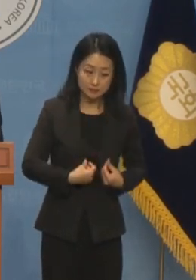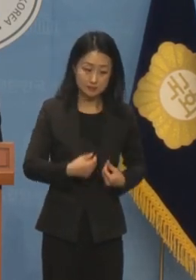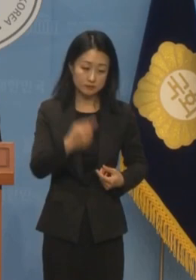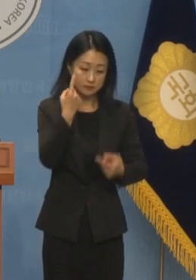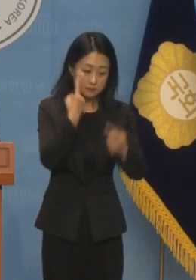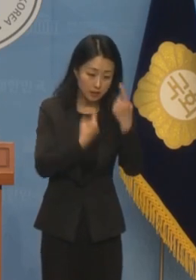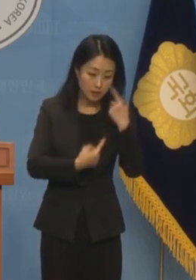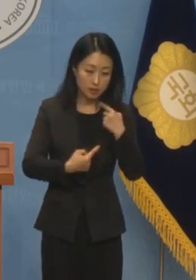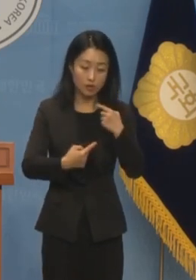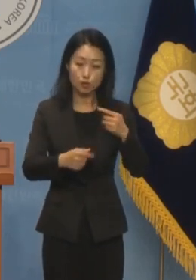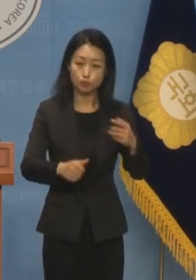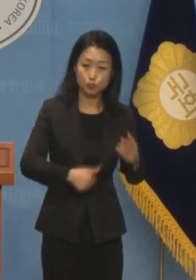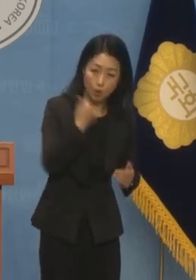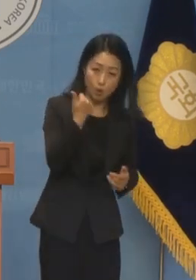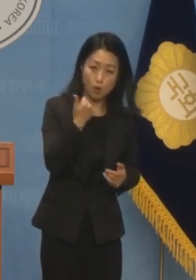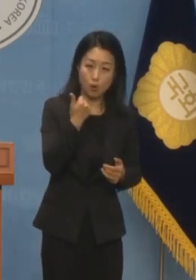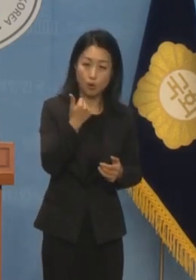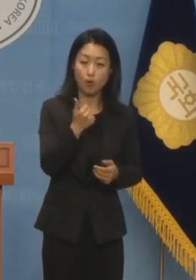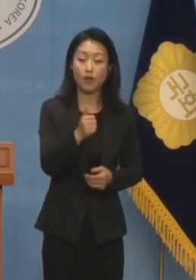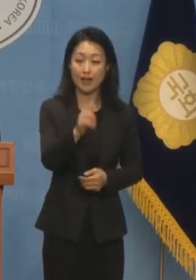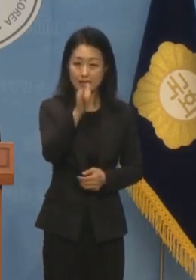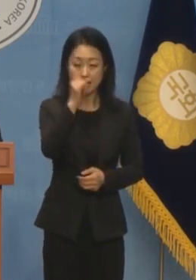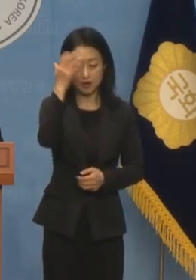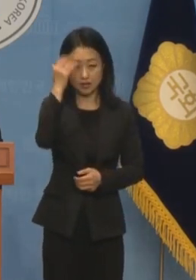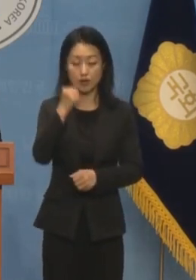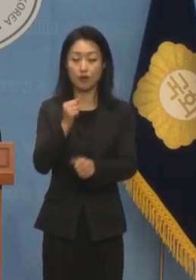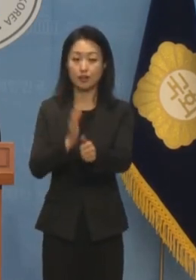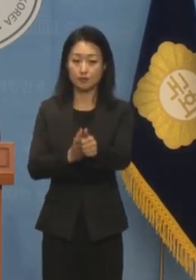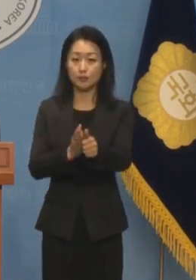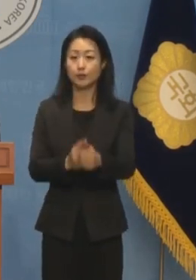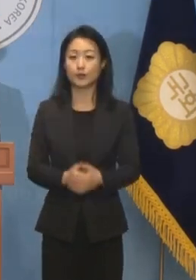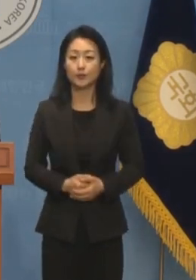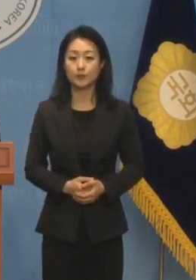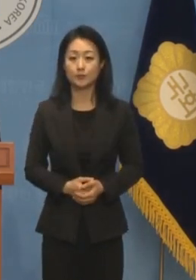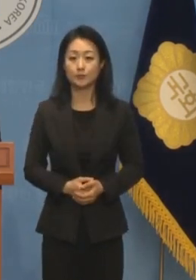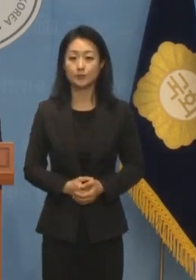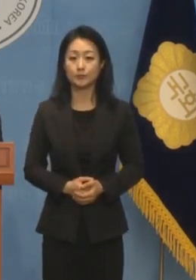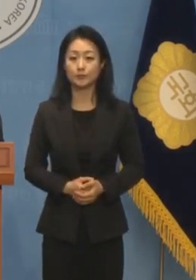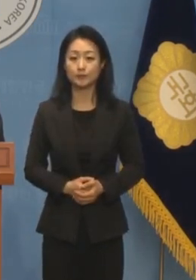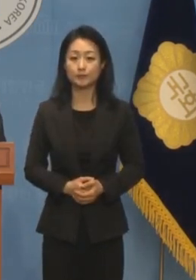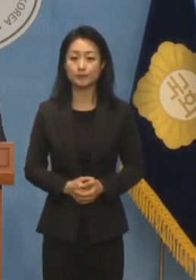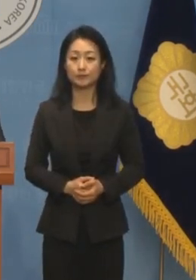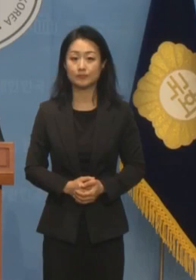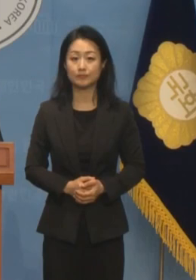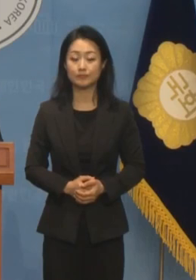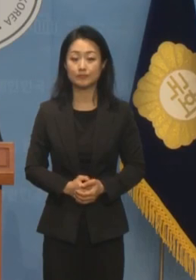억울한 사람들이 많다는 것을 알아야 합니다.